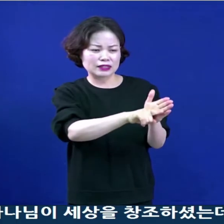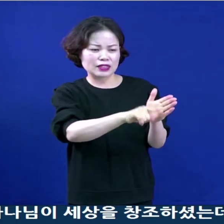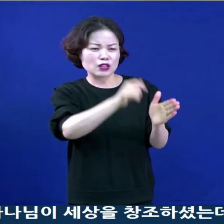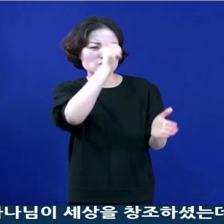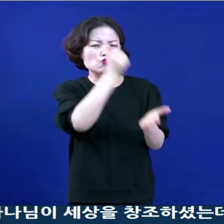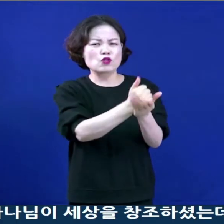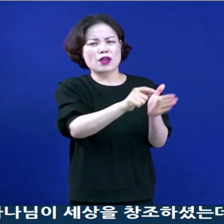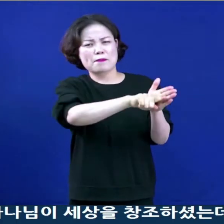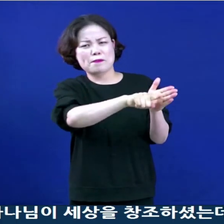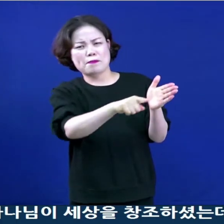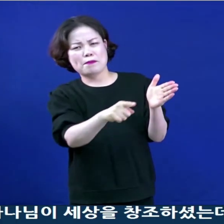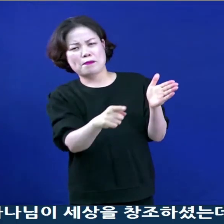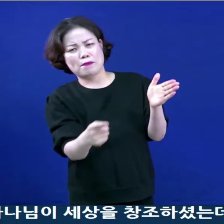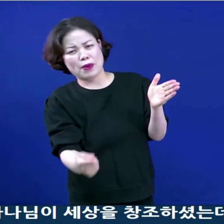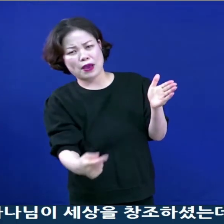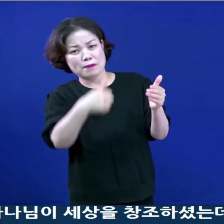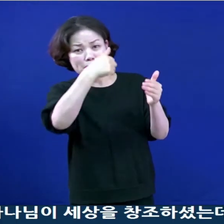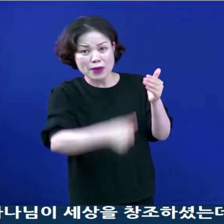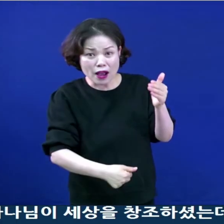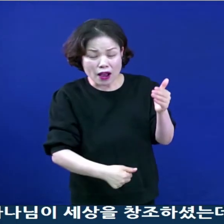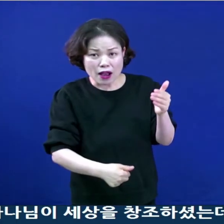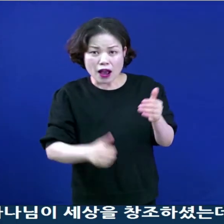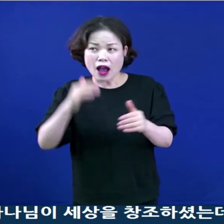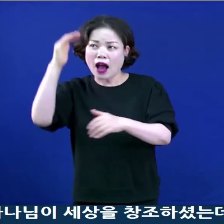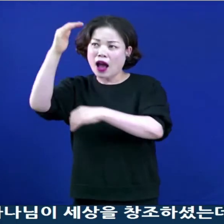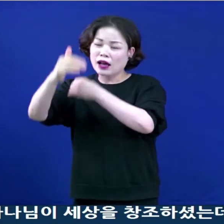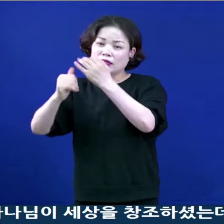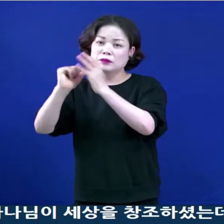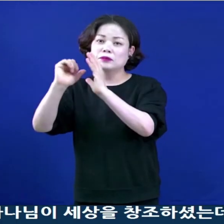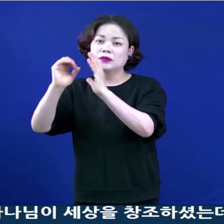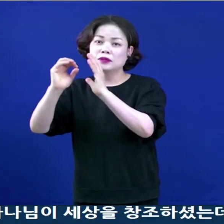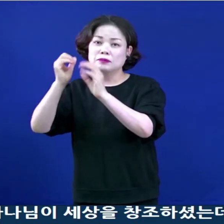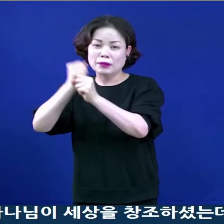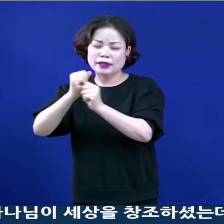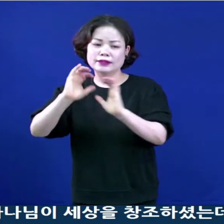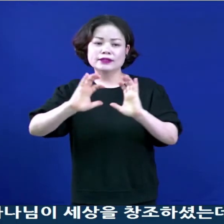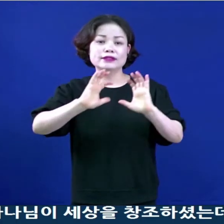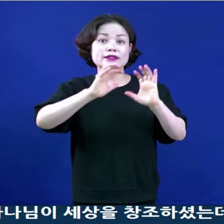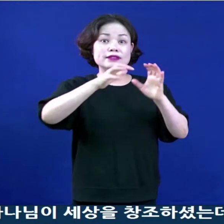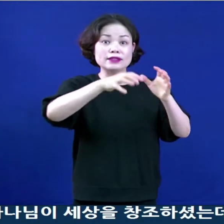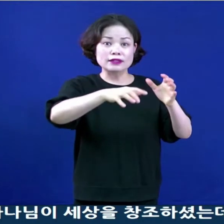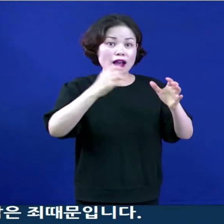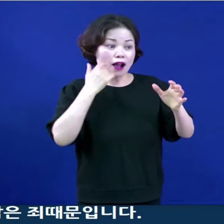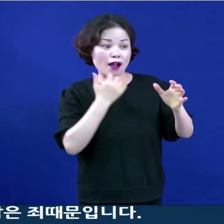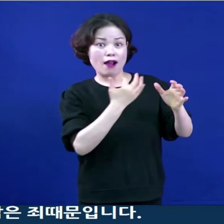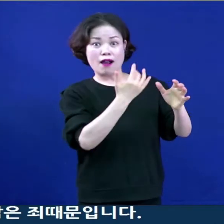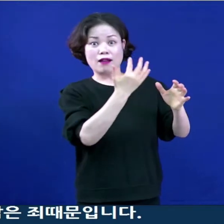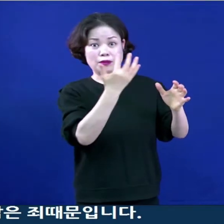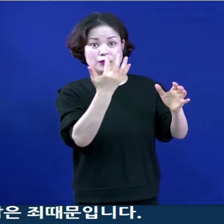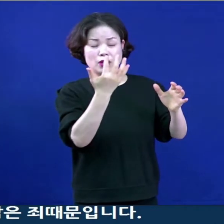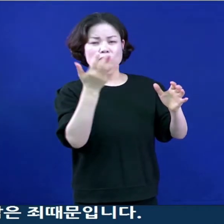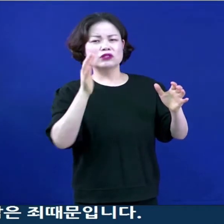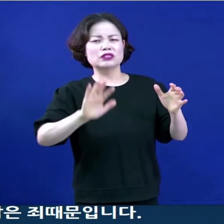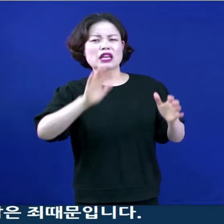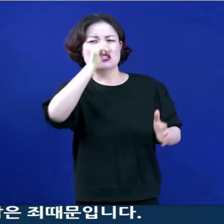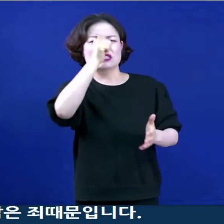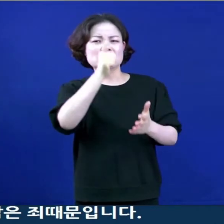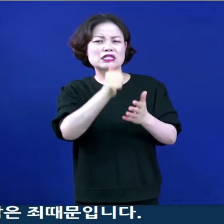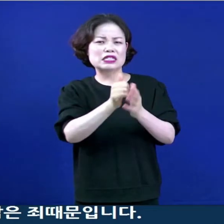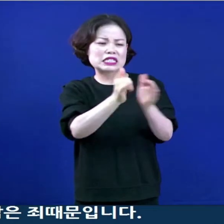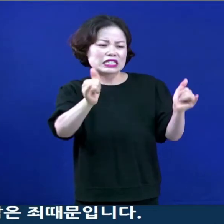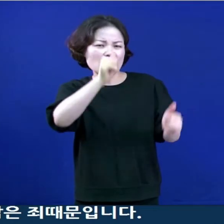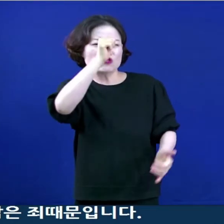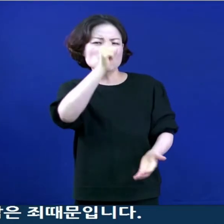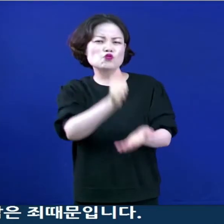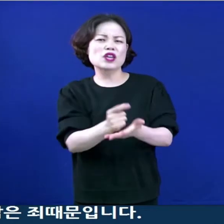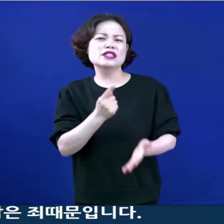때문이죠. 하나님이 만든 세상은 아름다워, 그 자체가 참 선입니다. 그런데 인간이 죄를 지어서